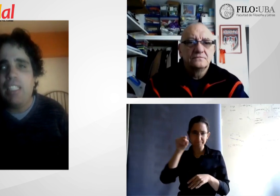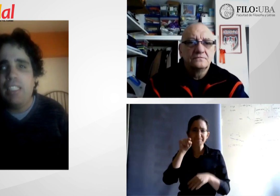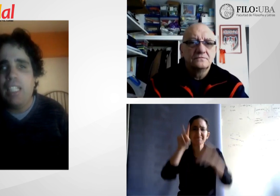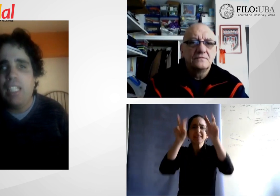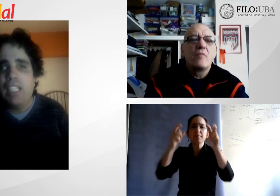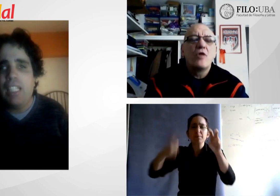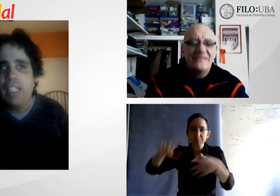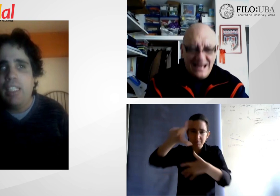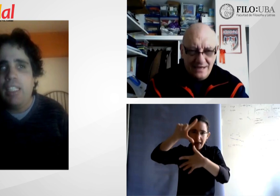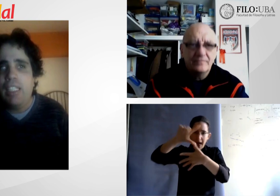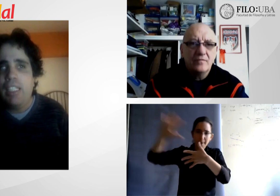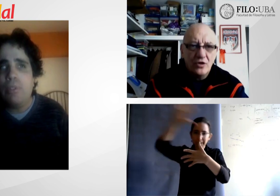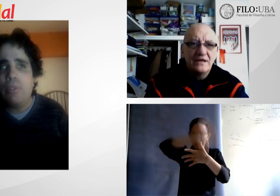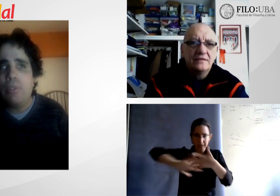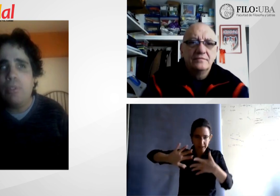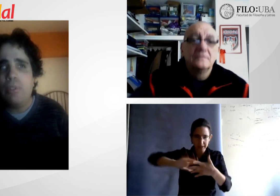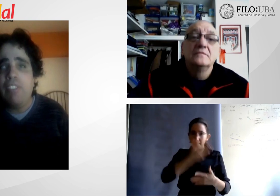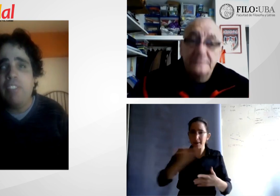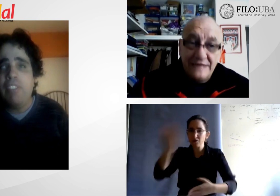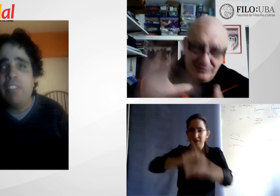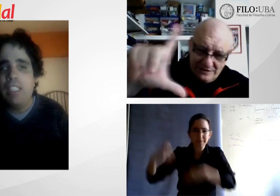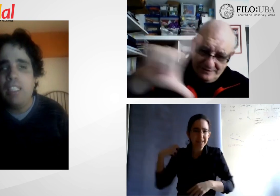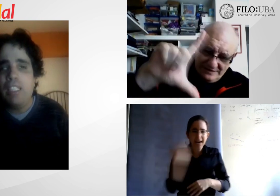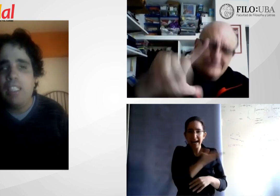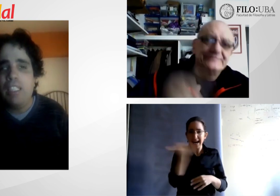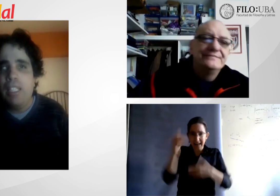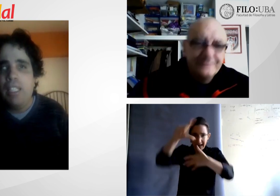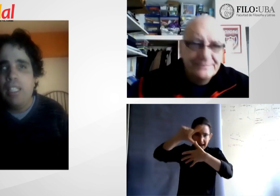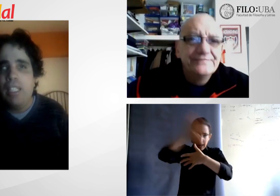América Latina en estos tiempos de pandemia.